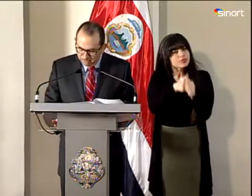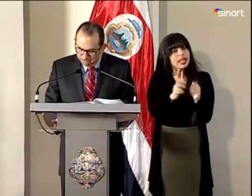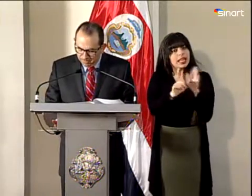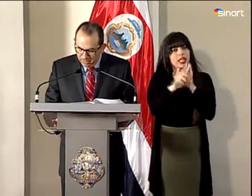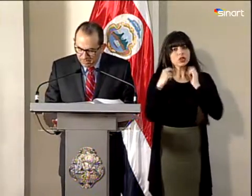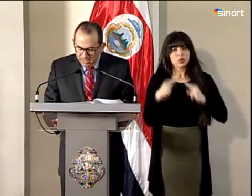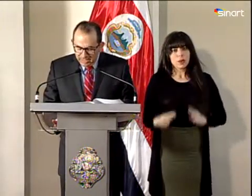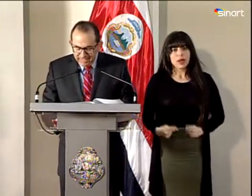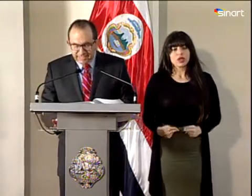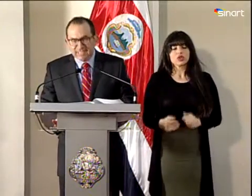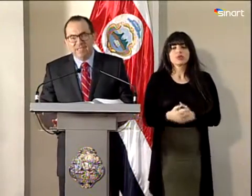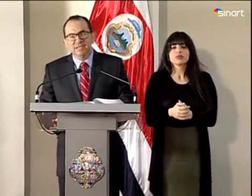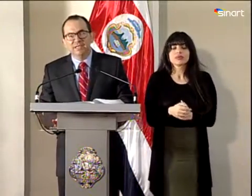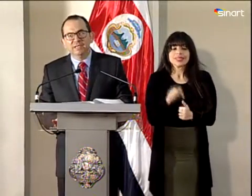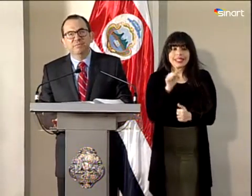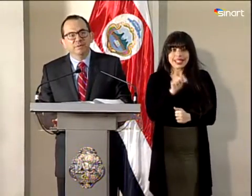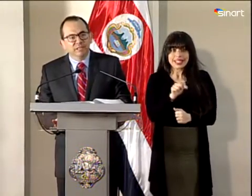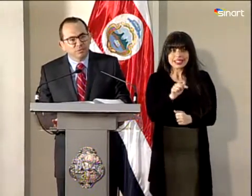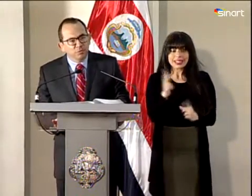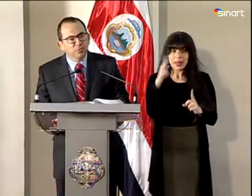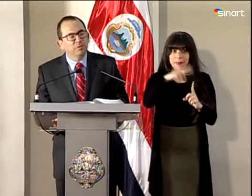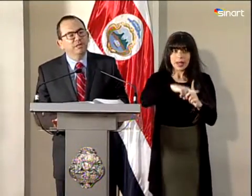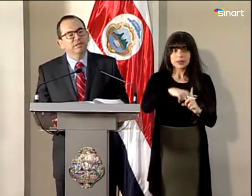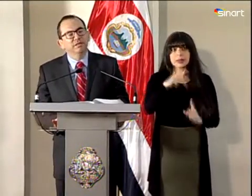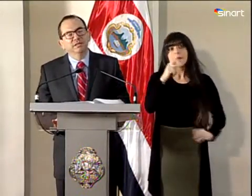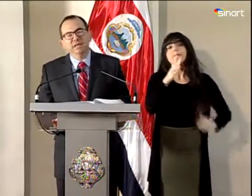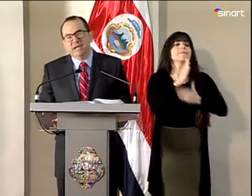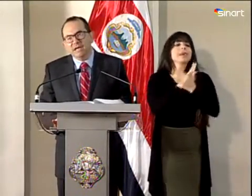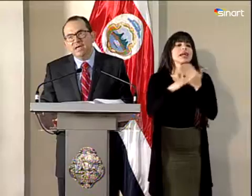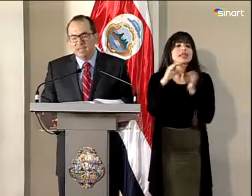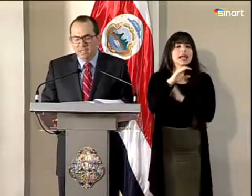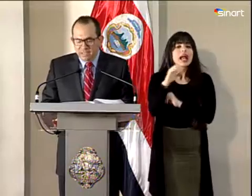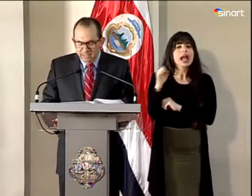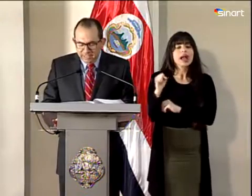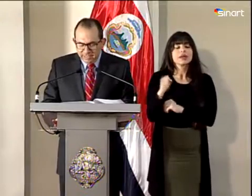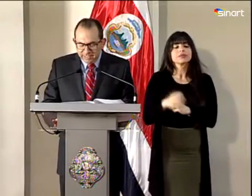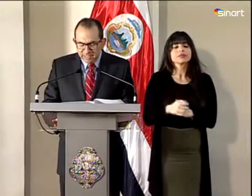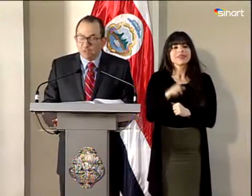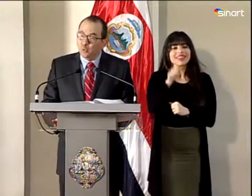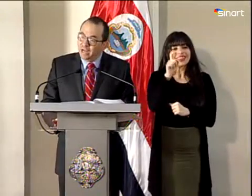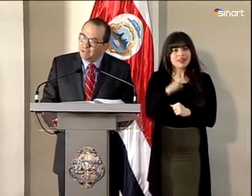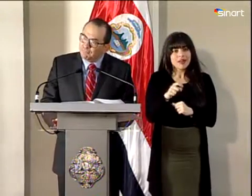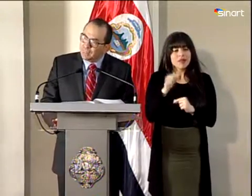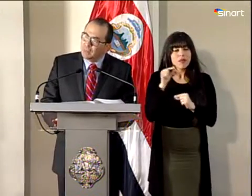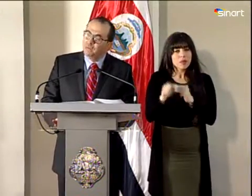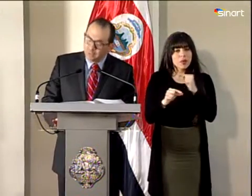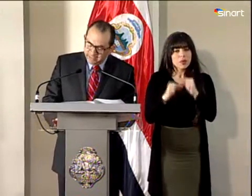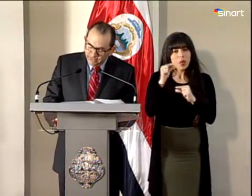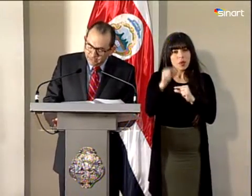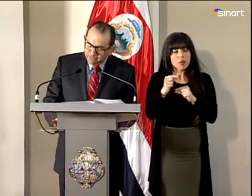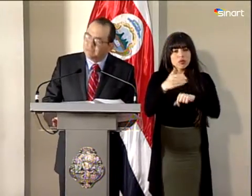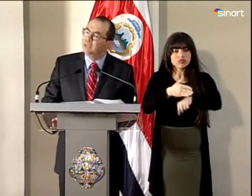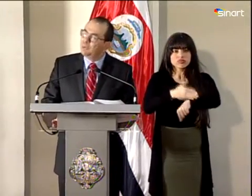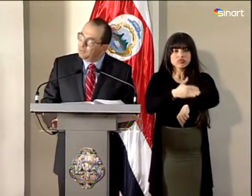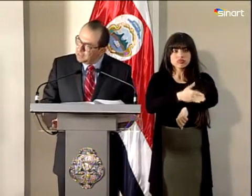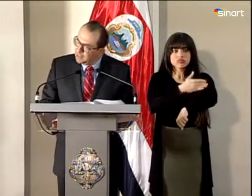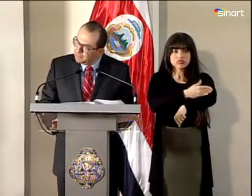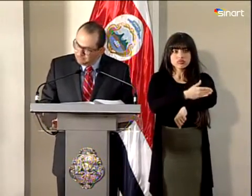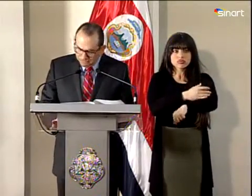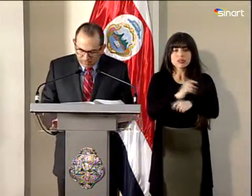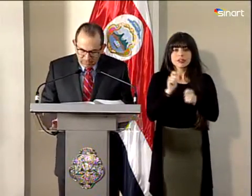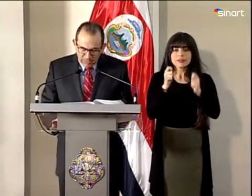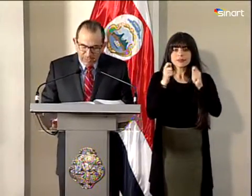humanos. Esta implementación por parte de la Caja tiene que ser gradual, progresiva y